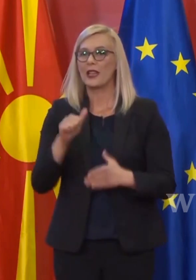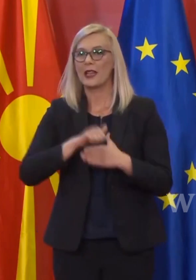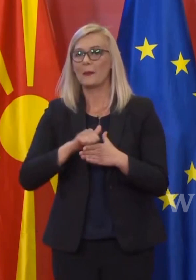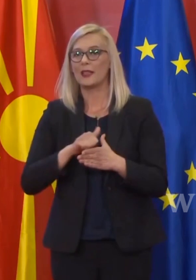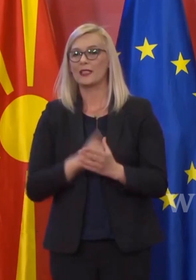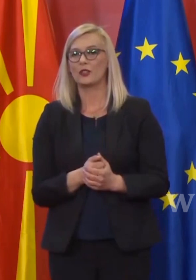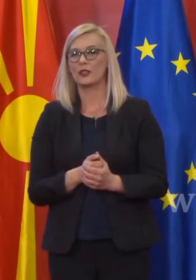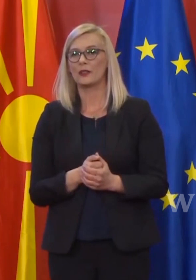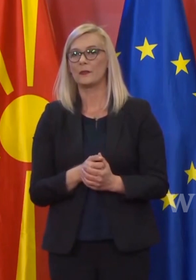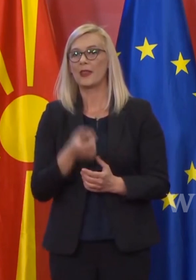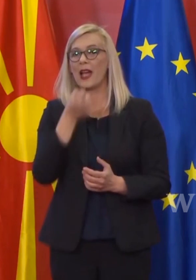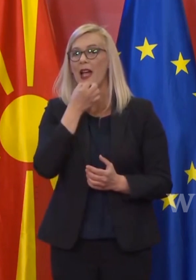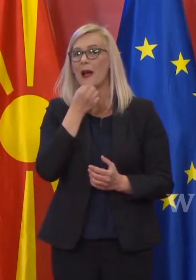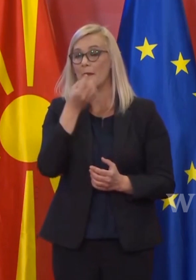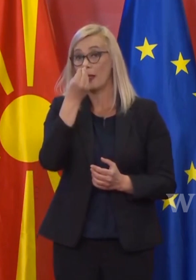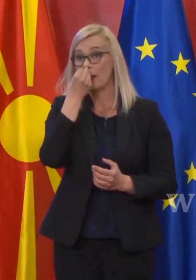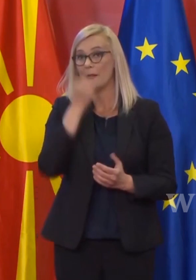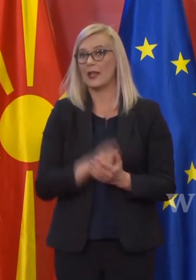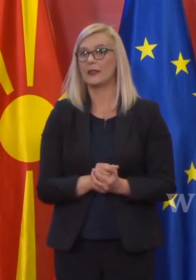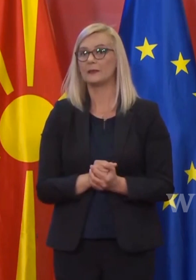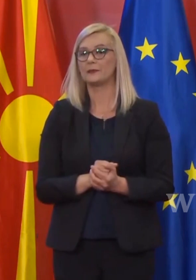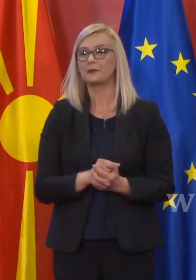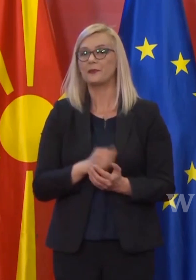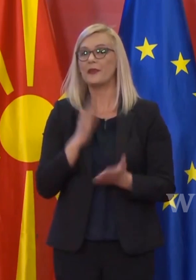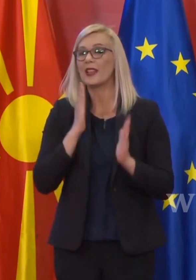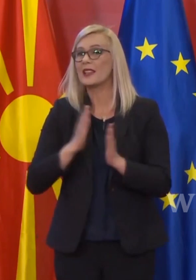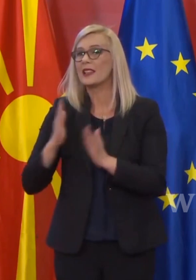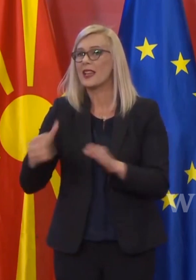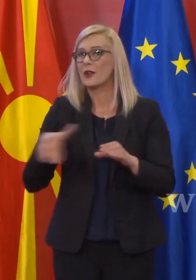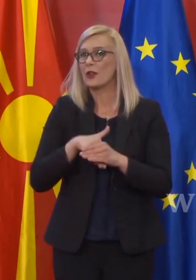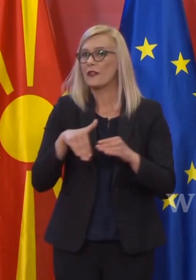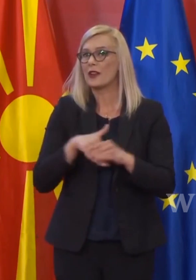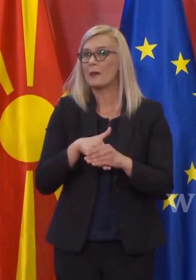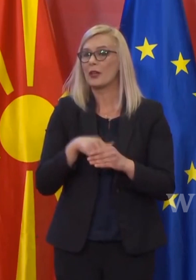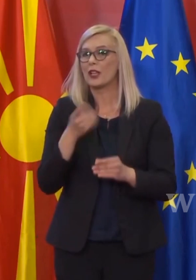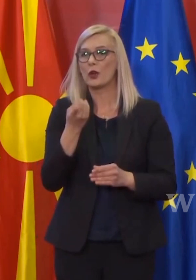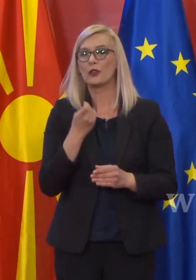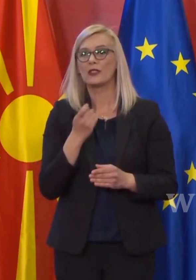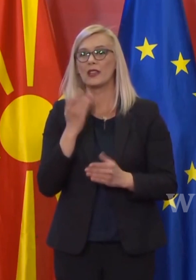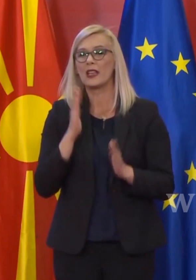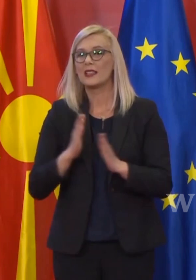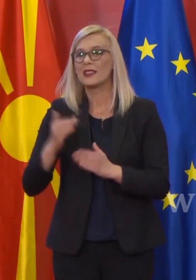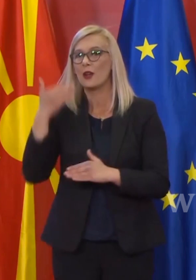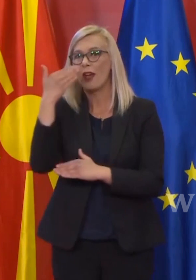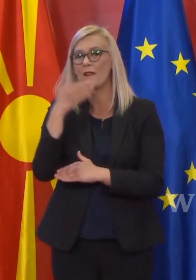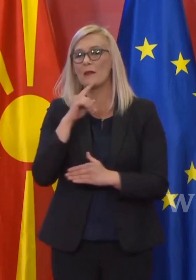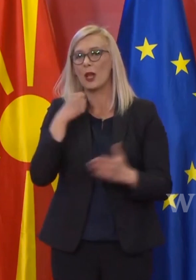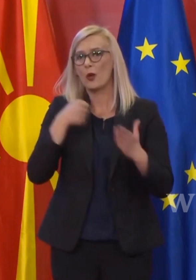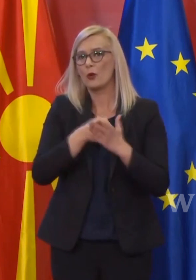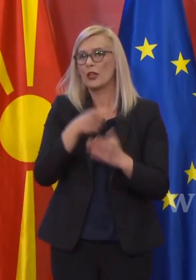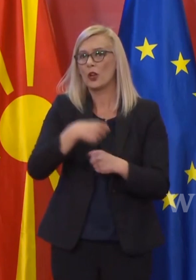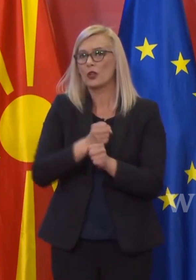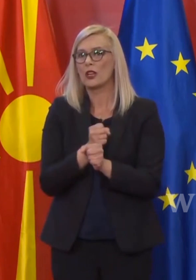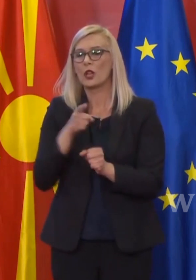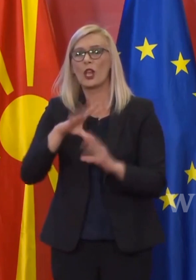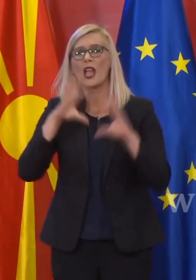mesishme. 14.500 denar në muaj për zotë punësuar për muajin prill dhe maj dhe për secilën kompani të cenuar nga kriza. Këto janë